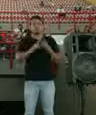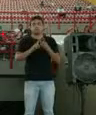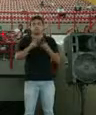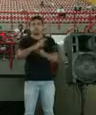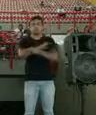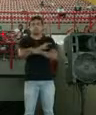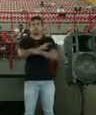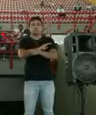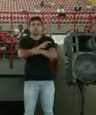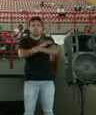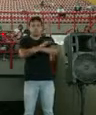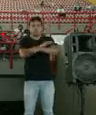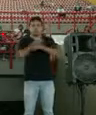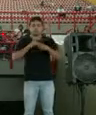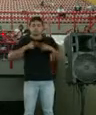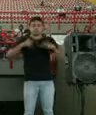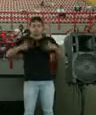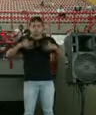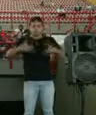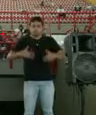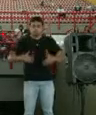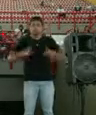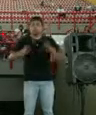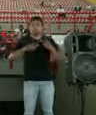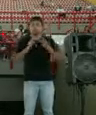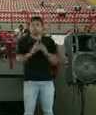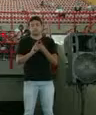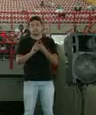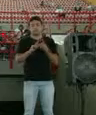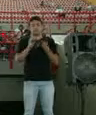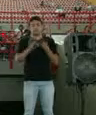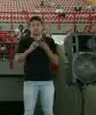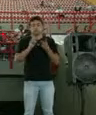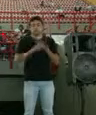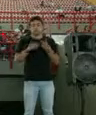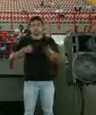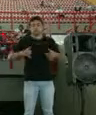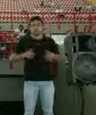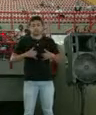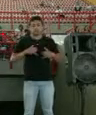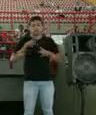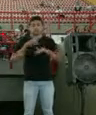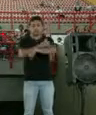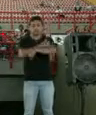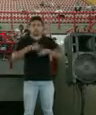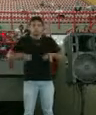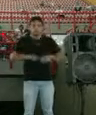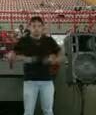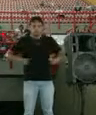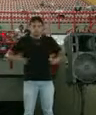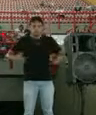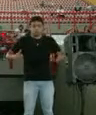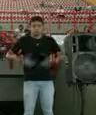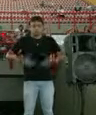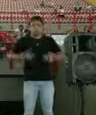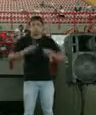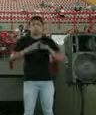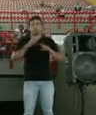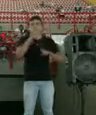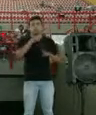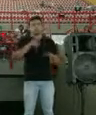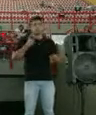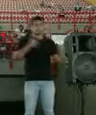o quê? Muscular, né? O que mais? Diminuição do nível de gordura abdominal. Às vezes tem meninozinho que até